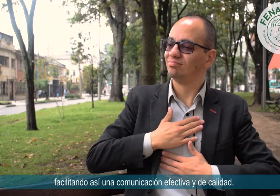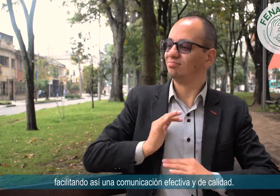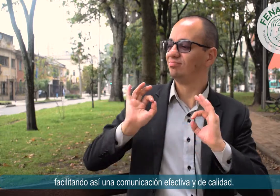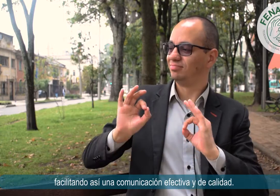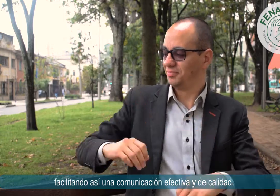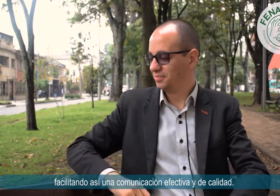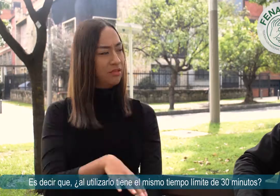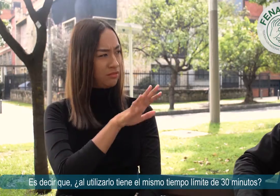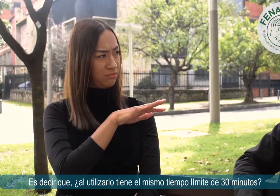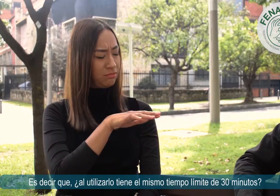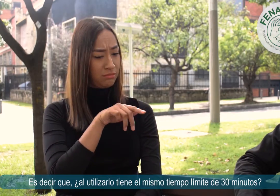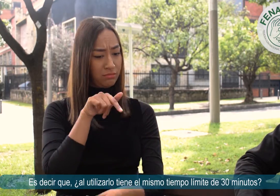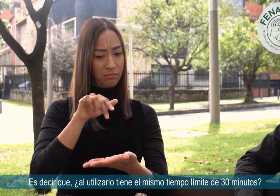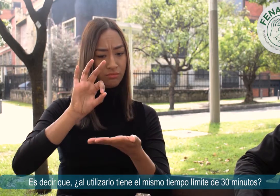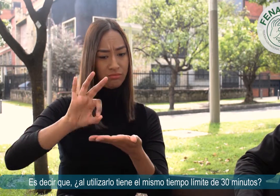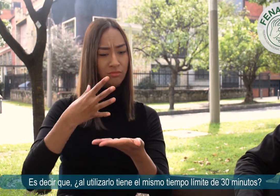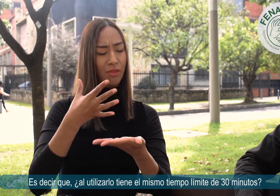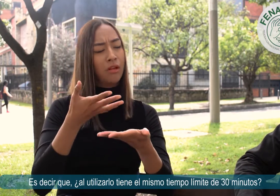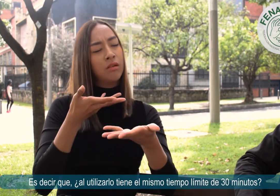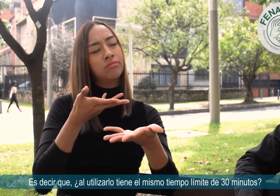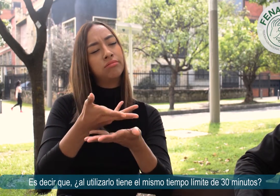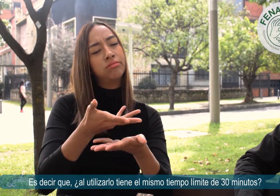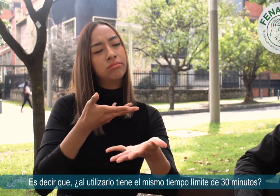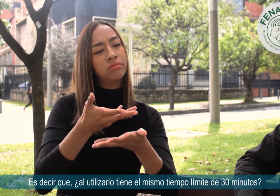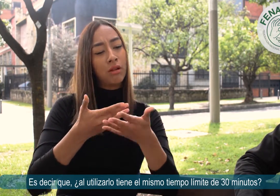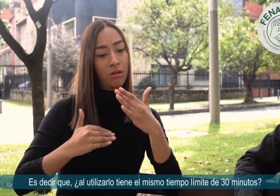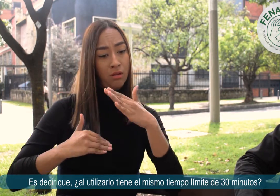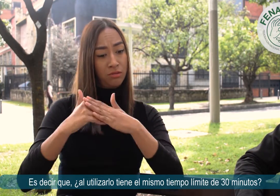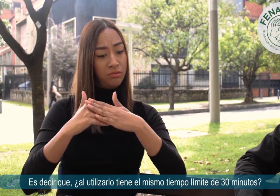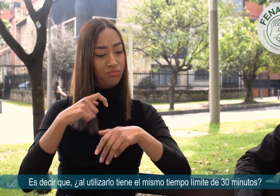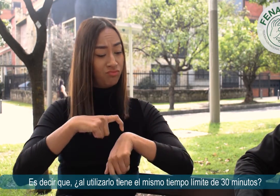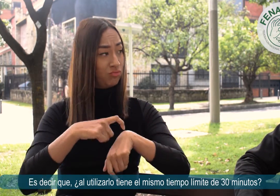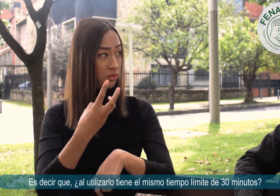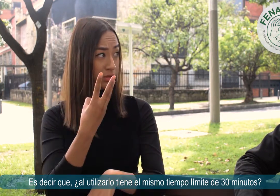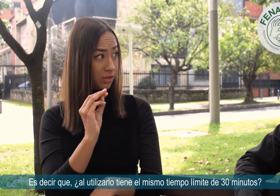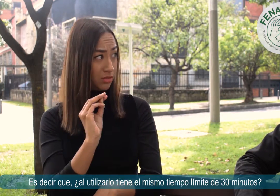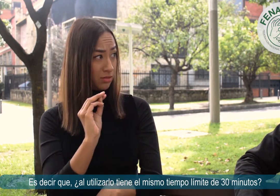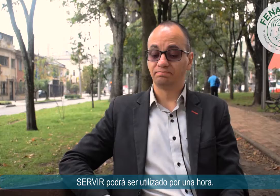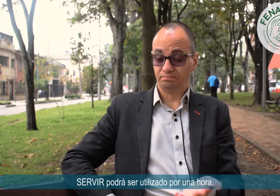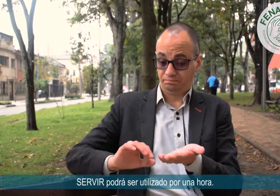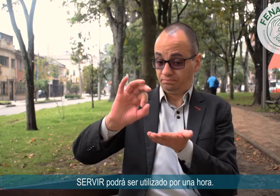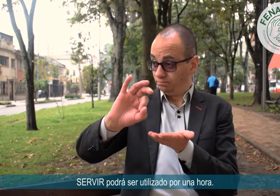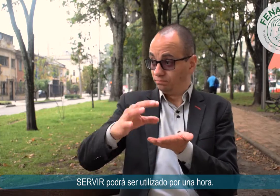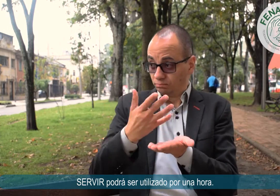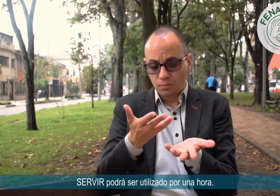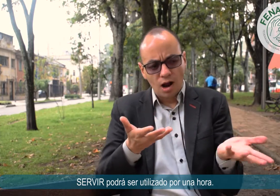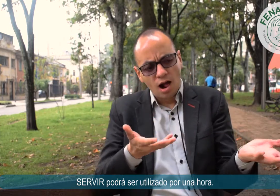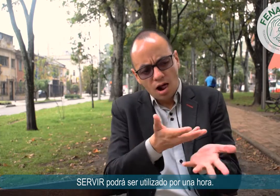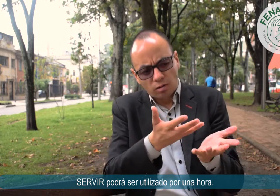Es decir que... ¿Al utilizarlo tiene el mismo tiempo límite de 30 minutos? Servir podrá ser utilizado